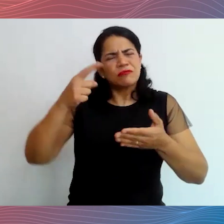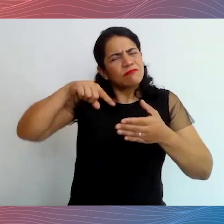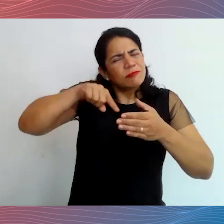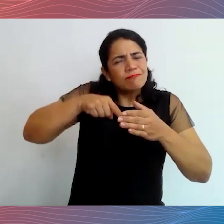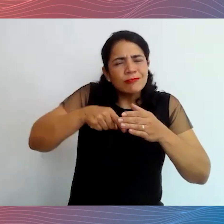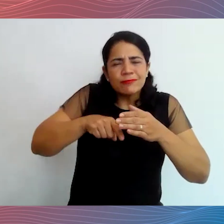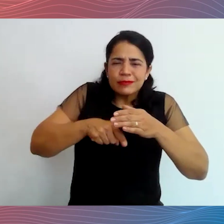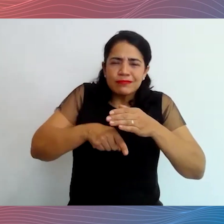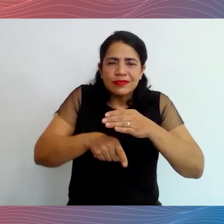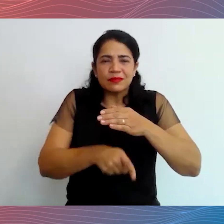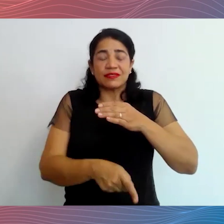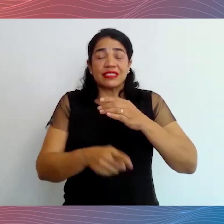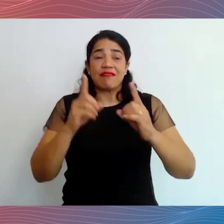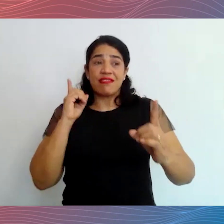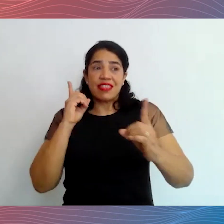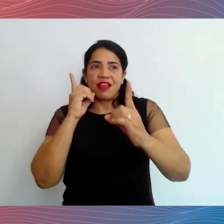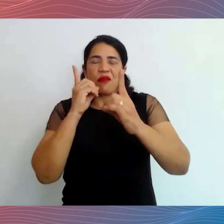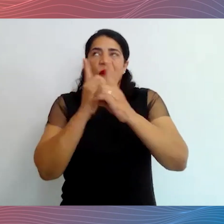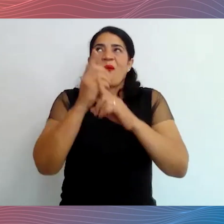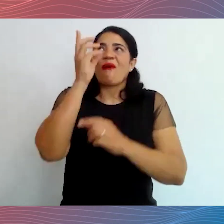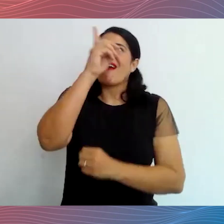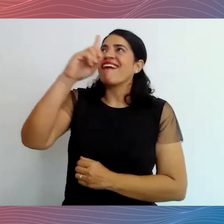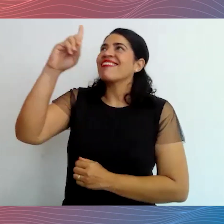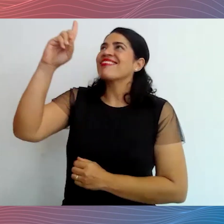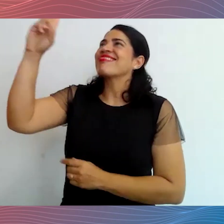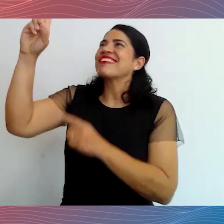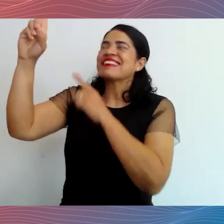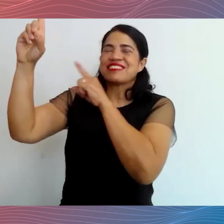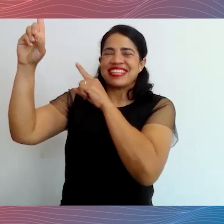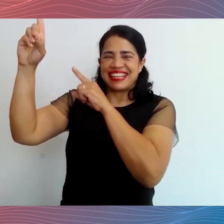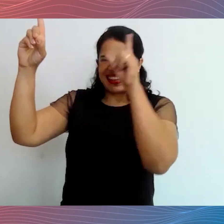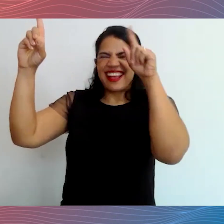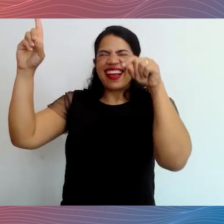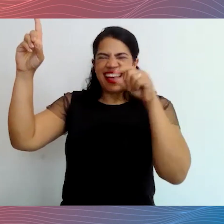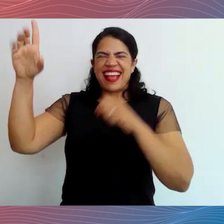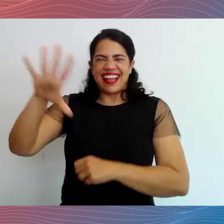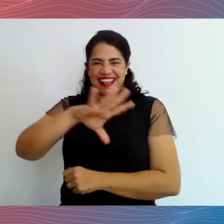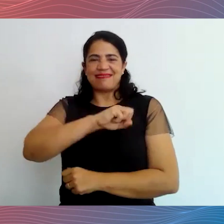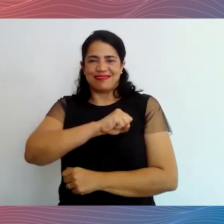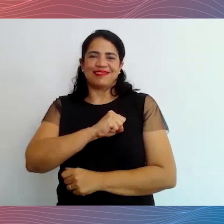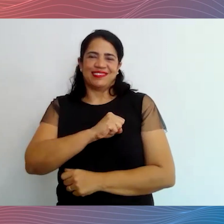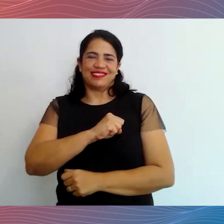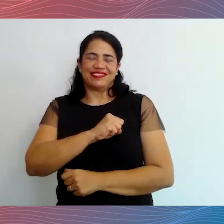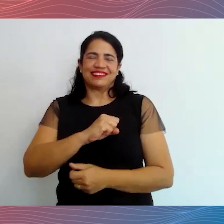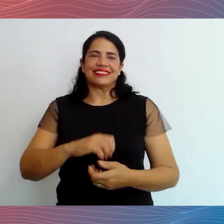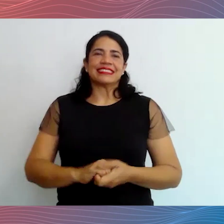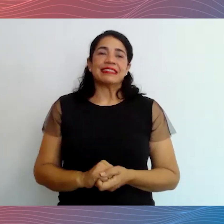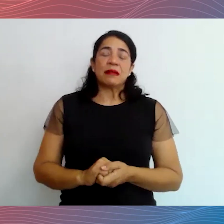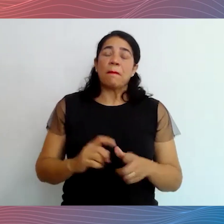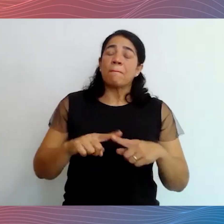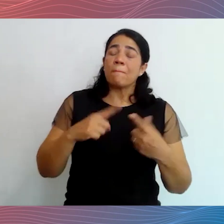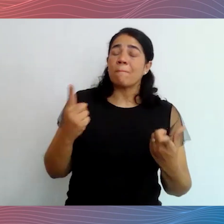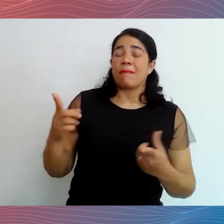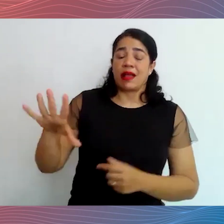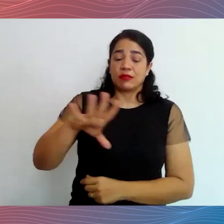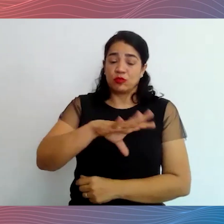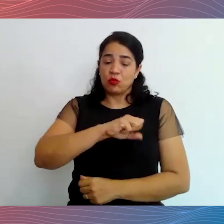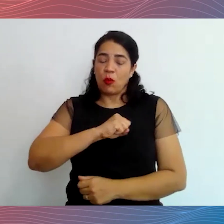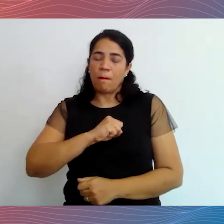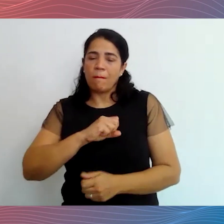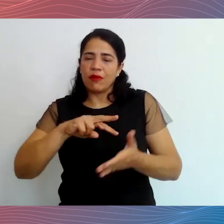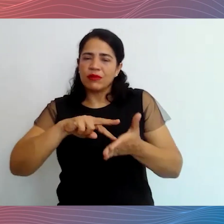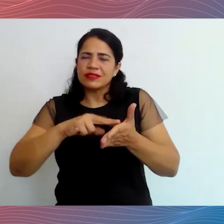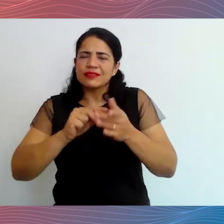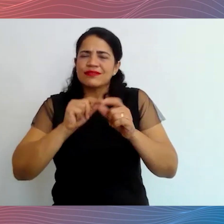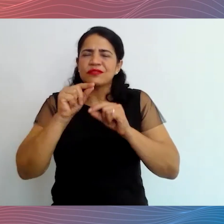que é amor. E o amor é doação. Você passa não por